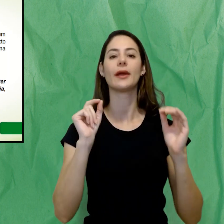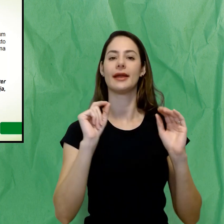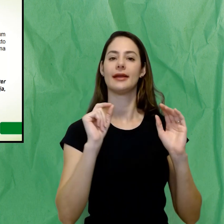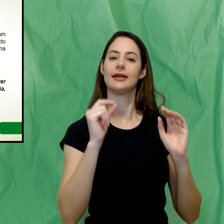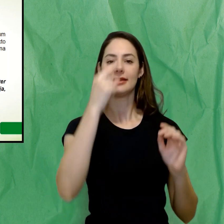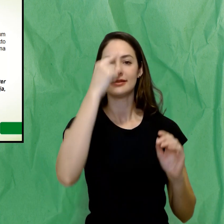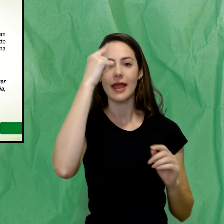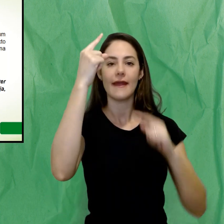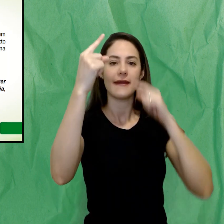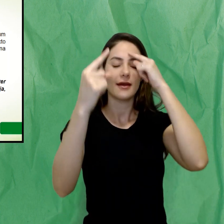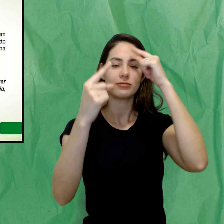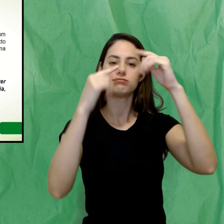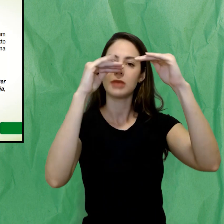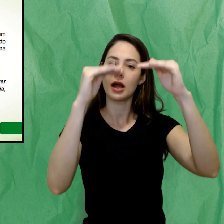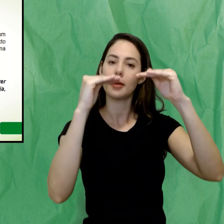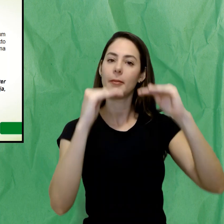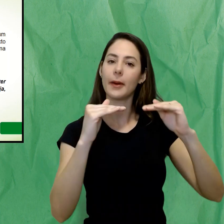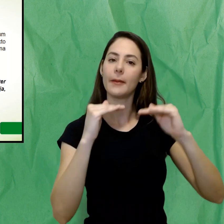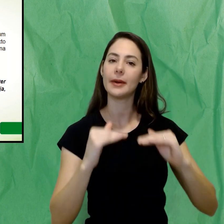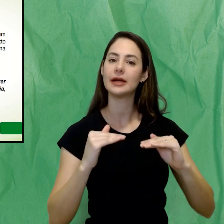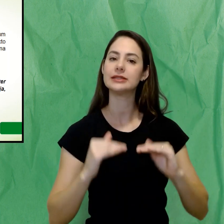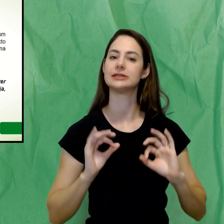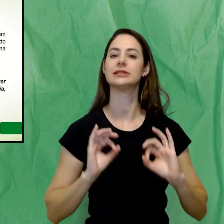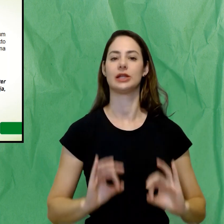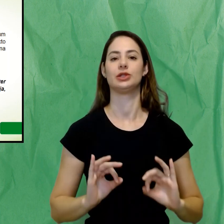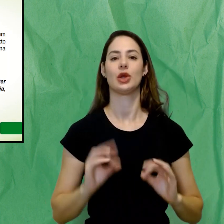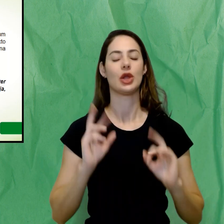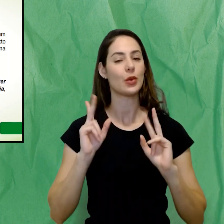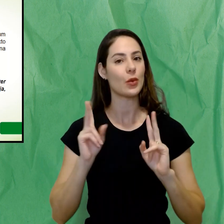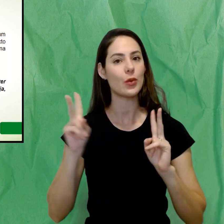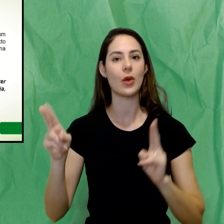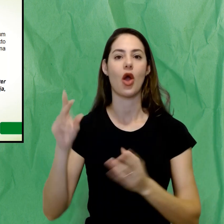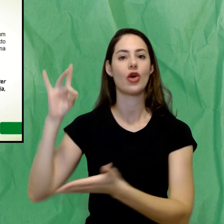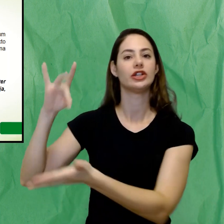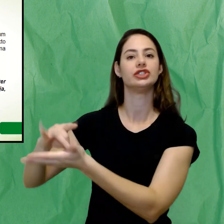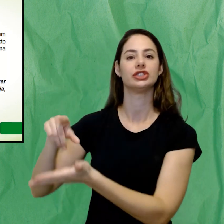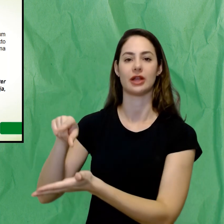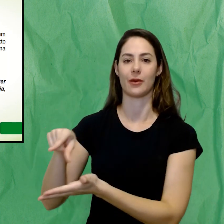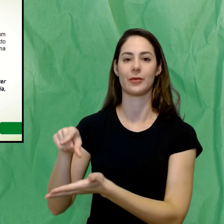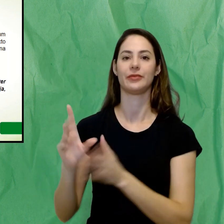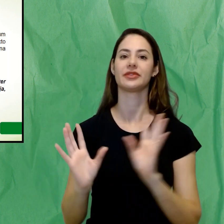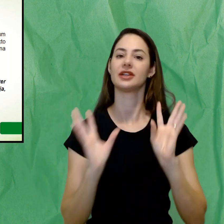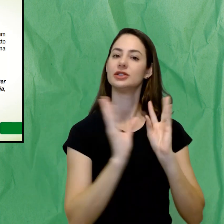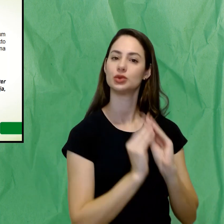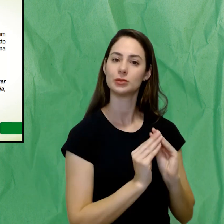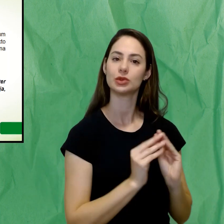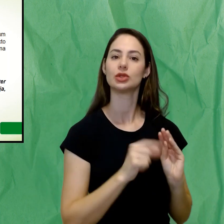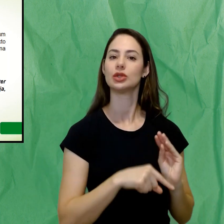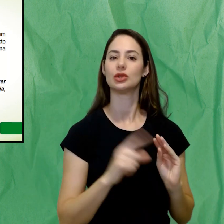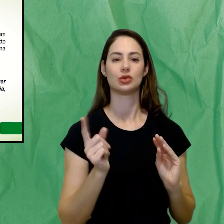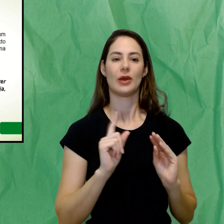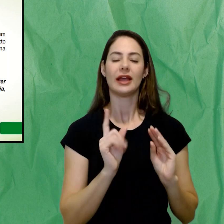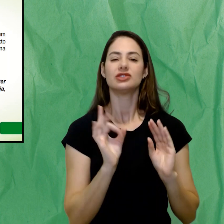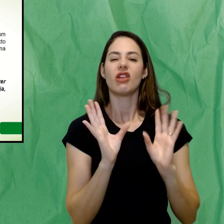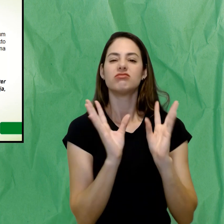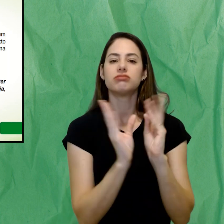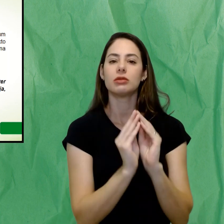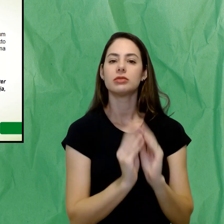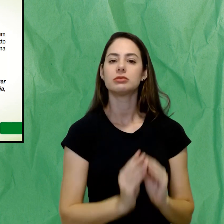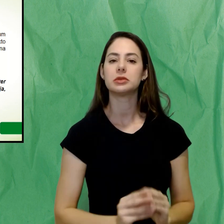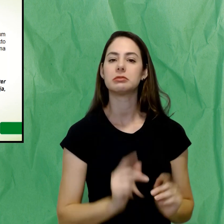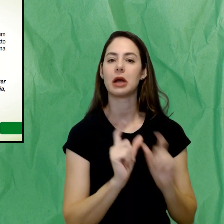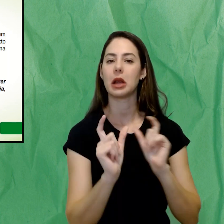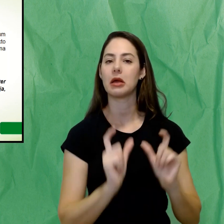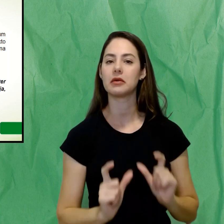de ideias, sequência, tudo conforme a obra original. Então, no resumo, a gente não faz uma síntese